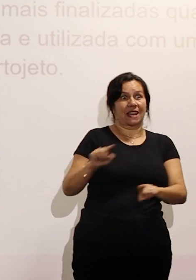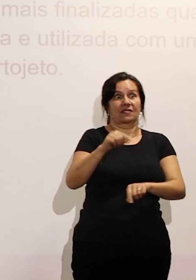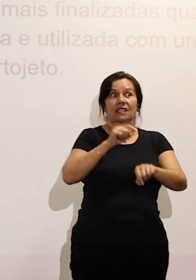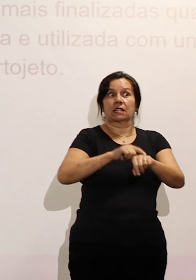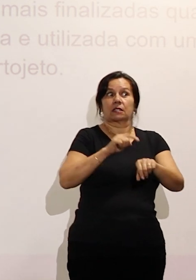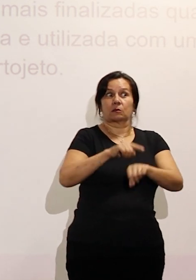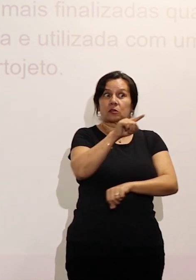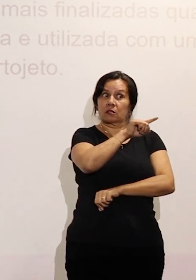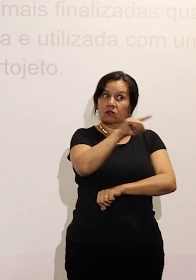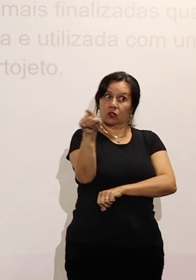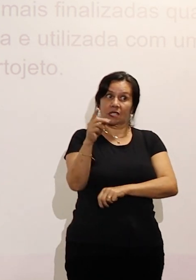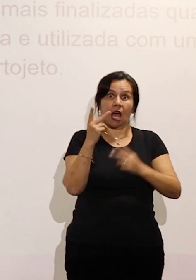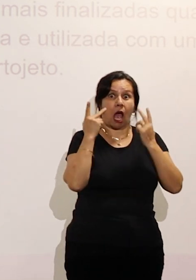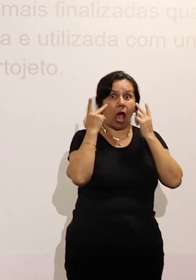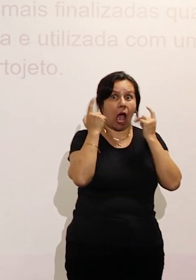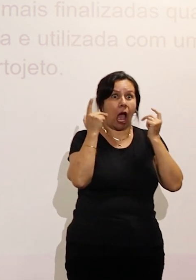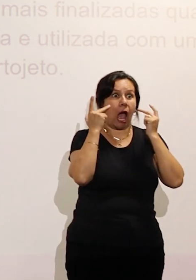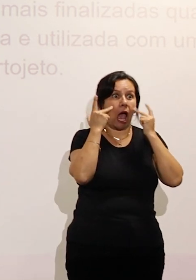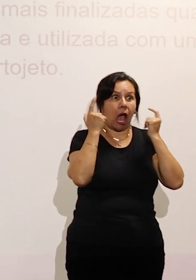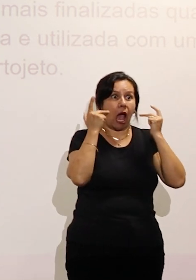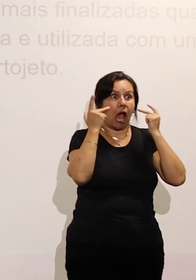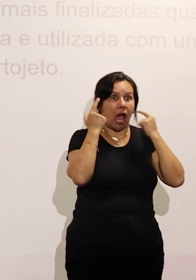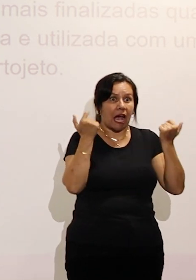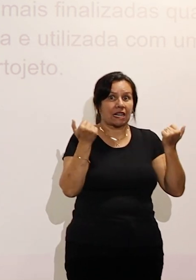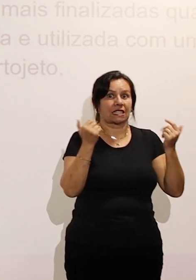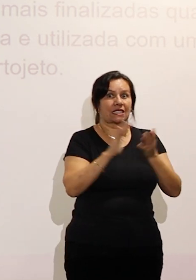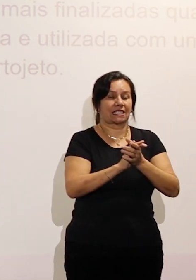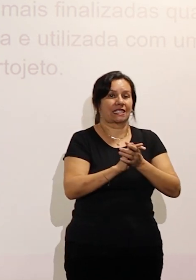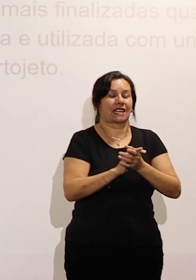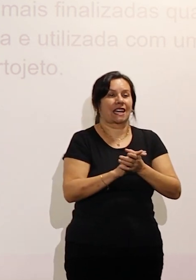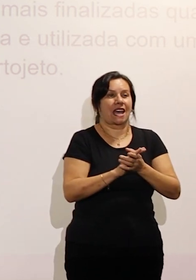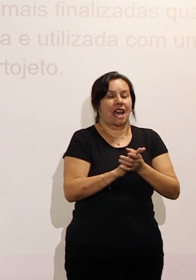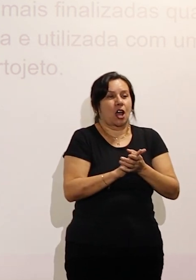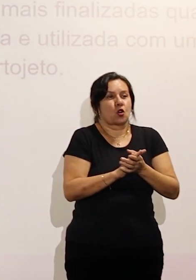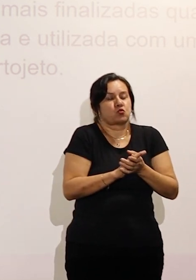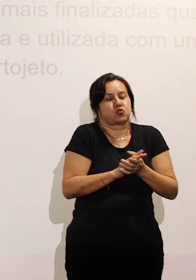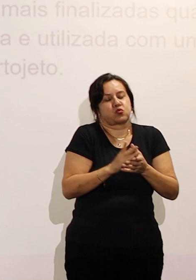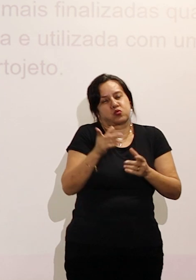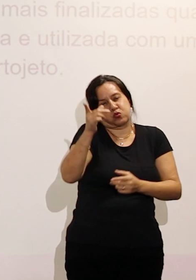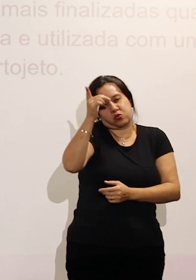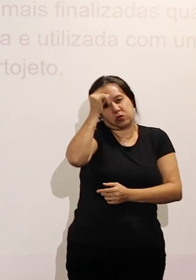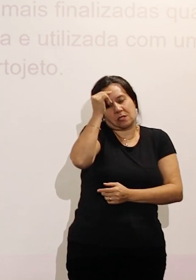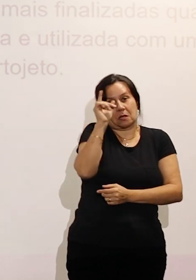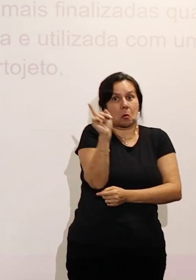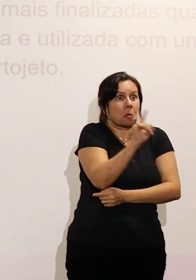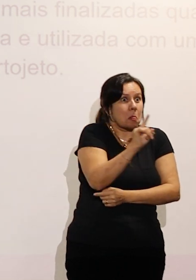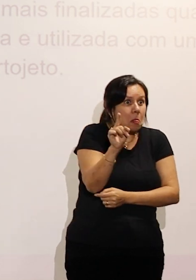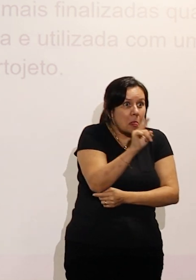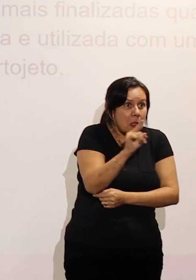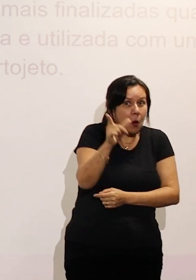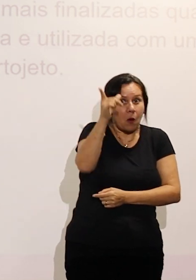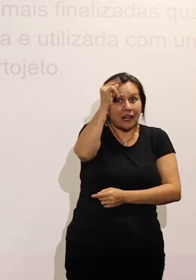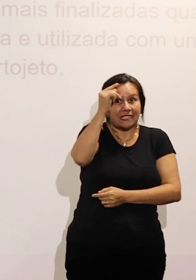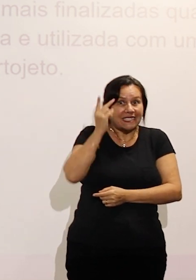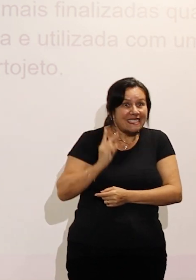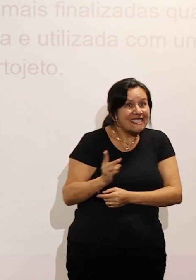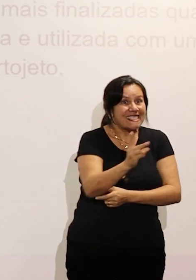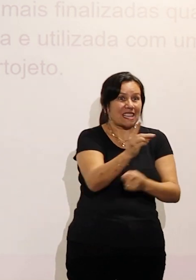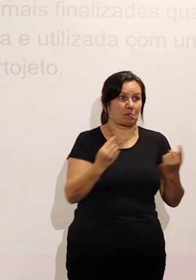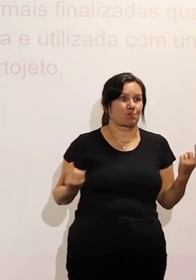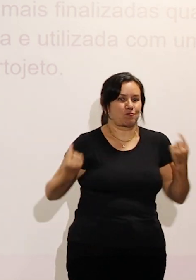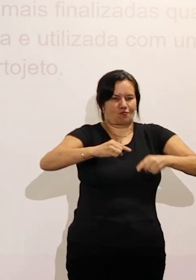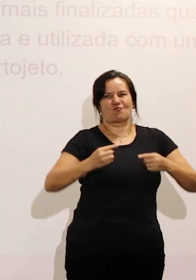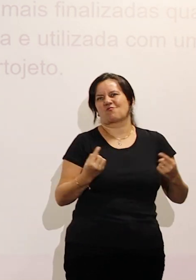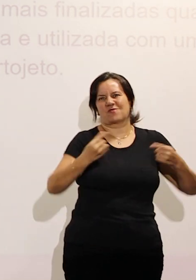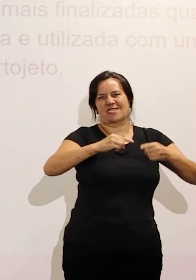que, sei lá, arte não é uma área muito folgada, assim, digamos, que você estoure com alguma coisa e fique muito famoso. Então, normalmente, a gente